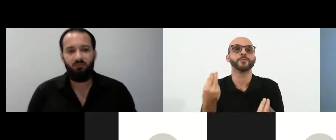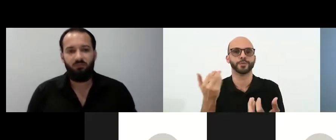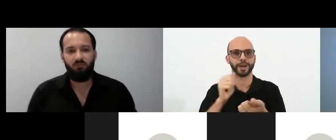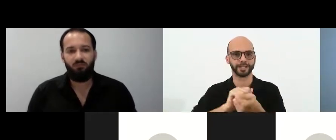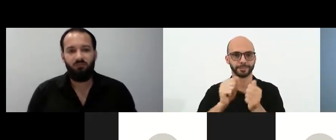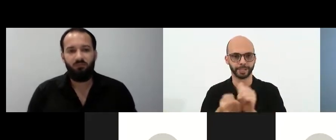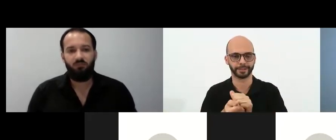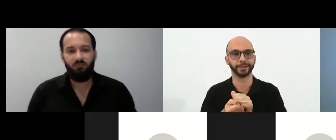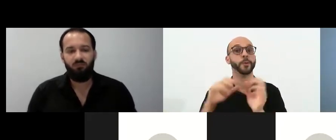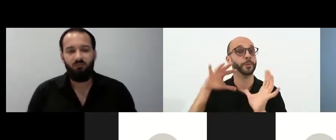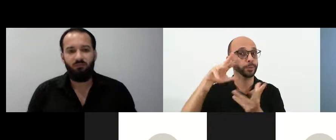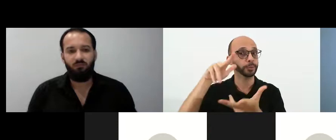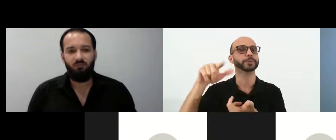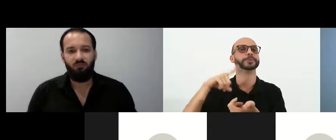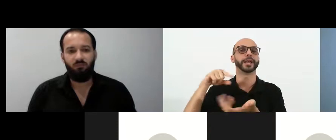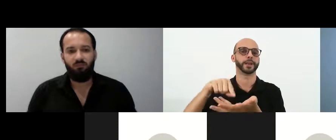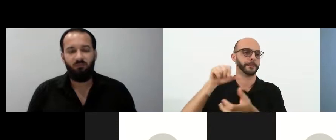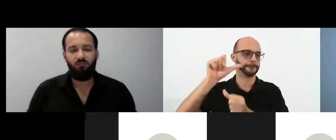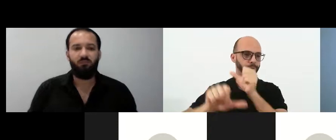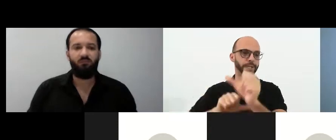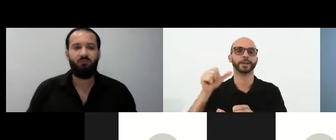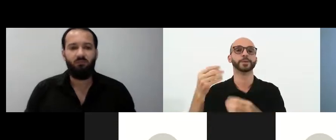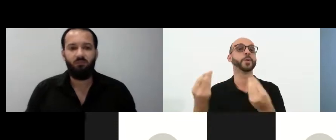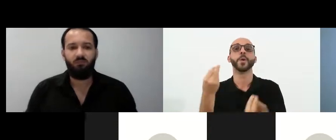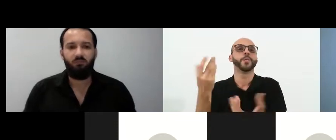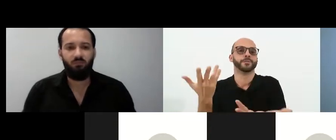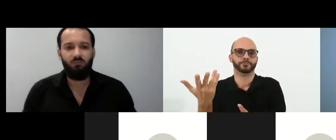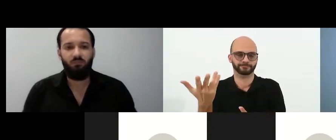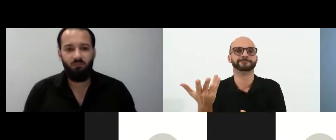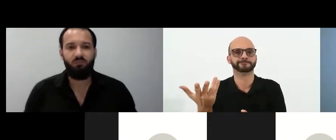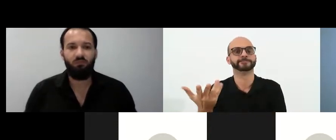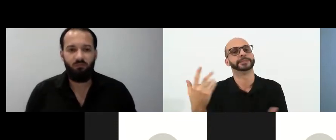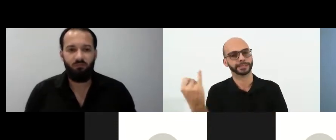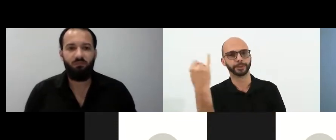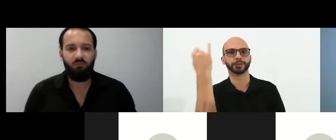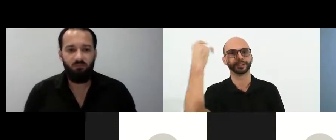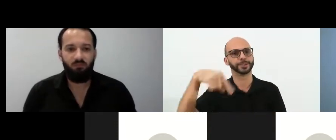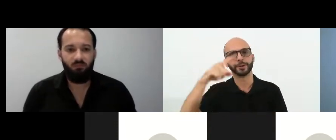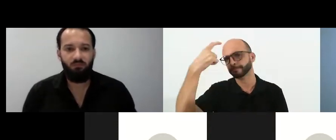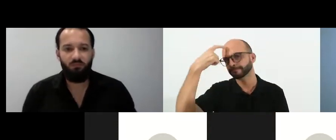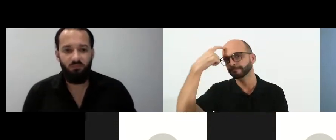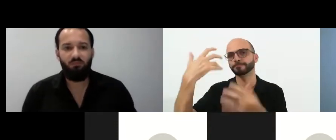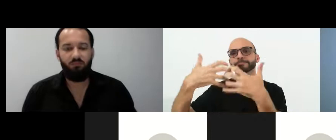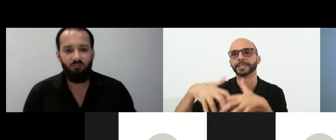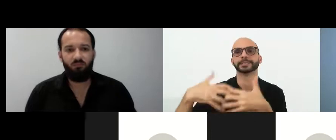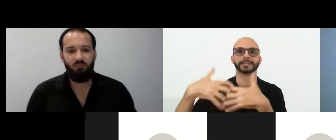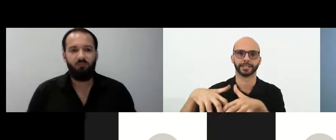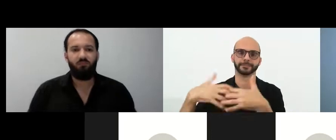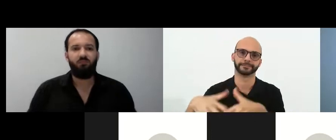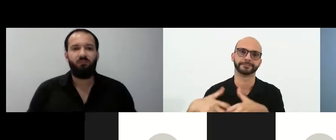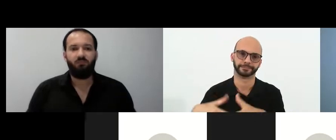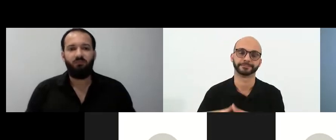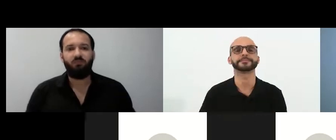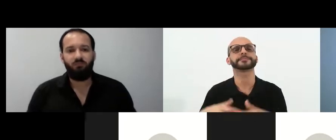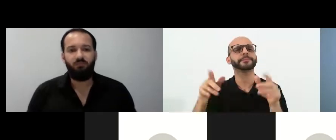questão. Como vamos fazer essas adaptações? Porque o mundo está cada vez mais mudando, então isso é